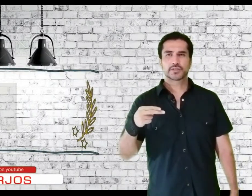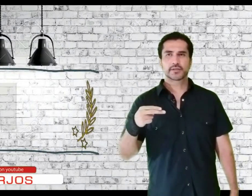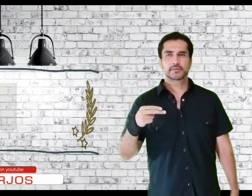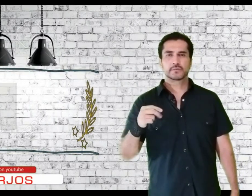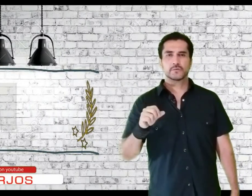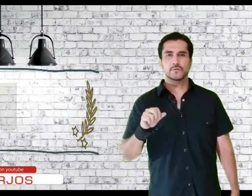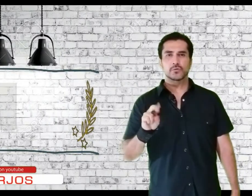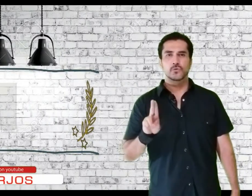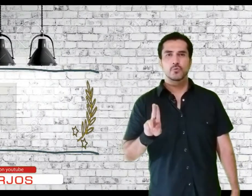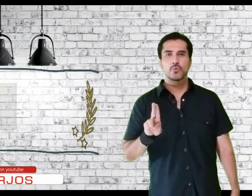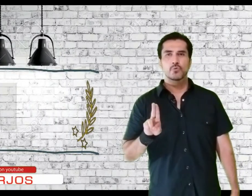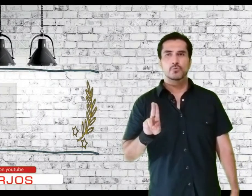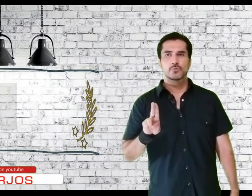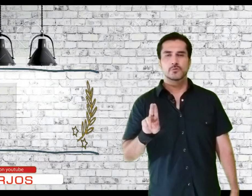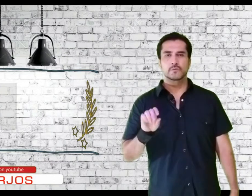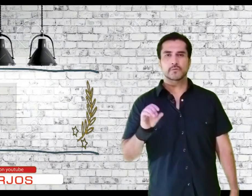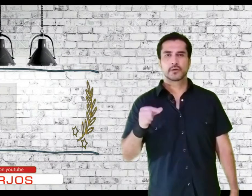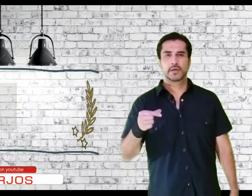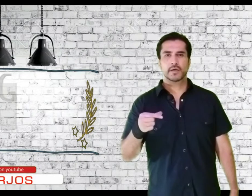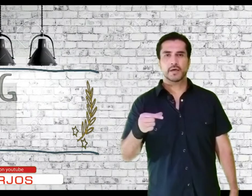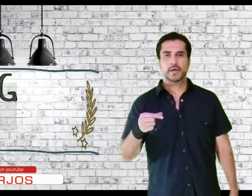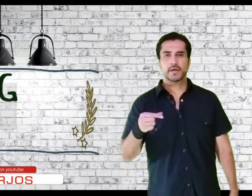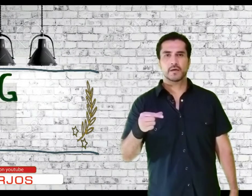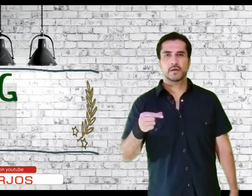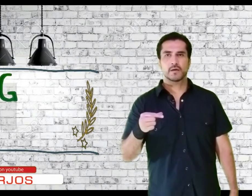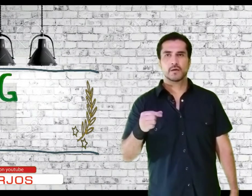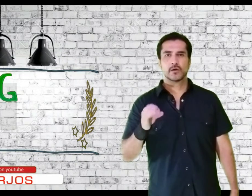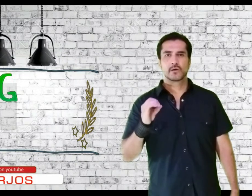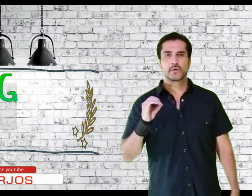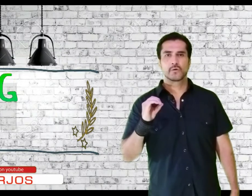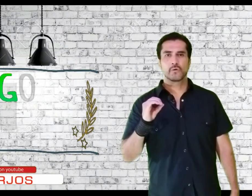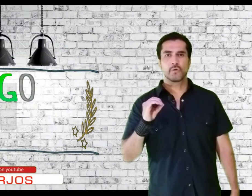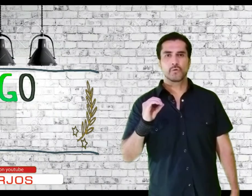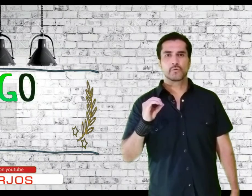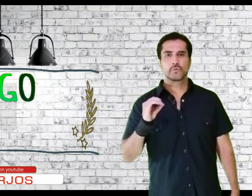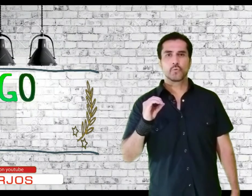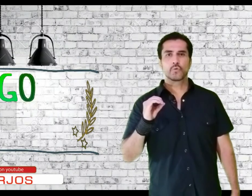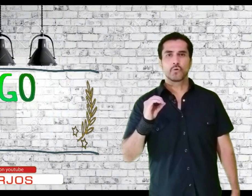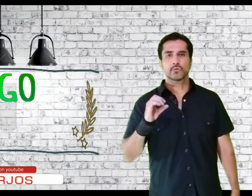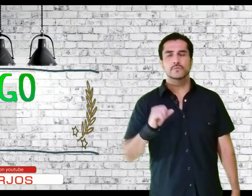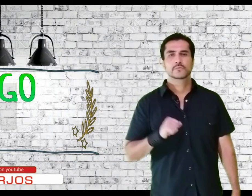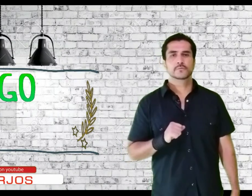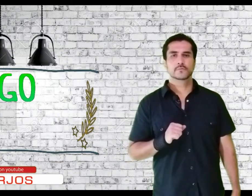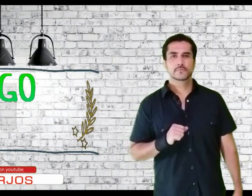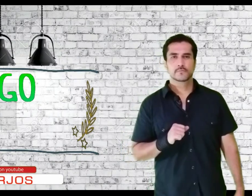H, U, G, O, Hugo.